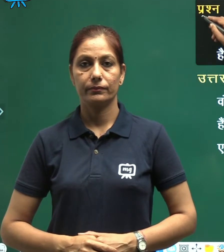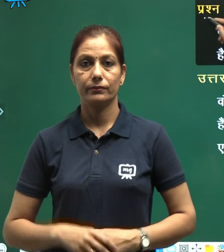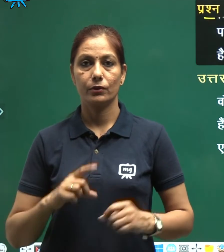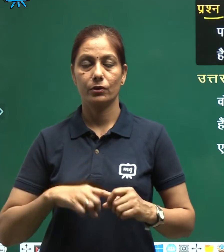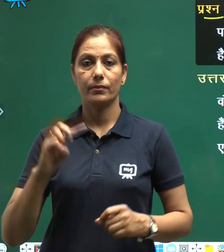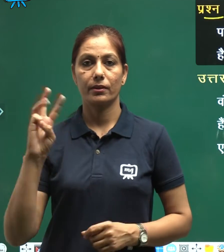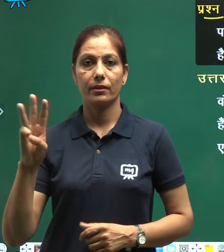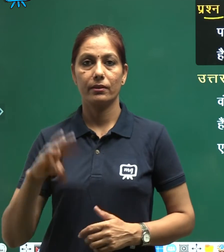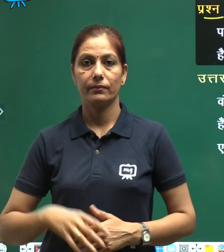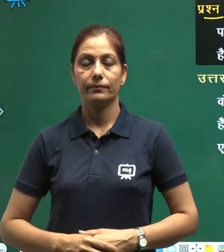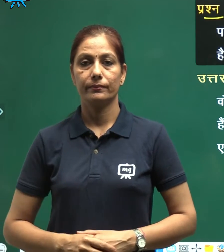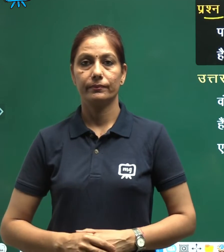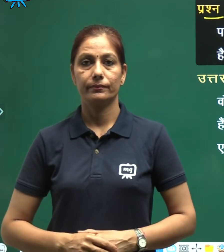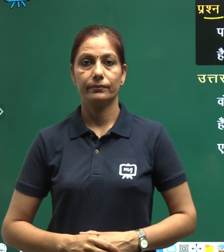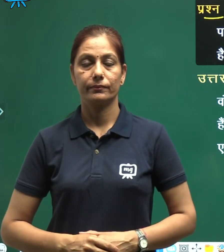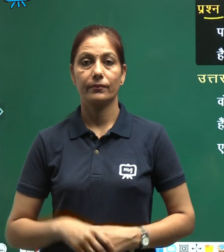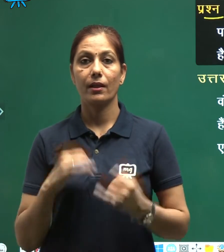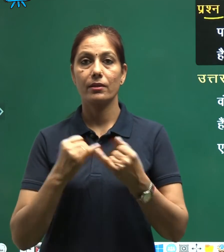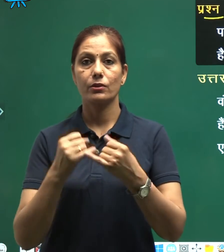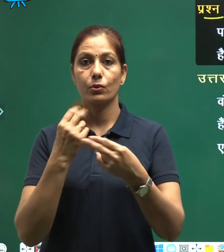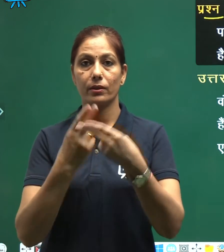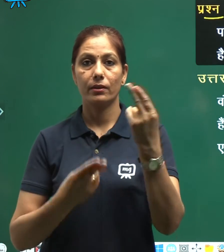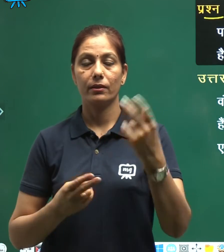प्रश्न 3, कहानी का